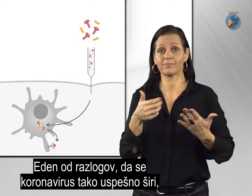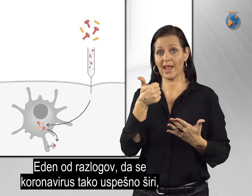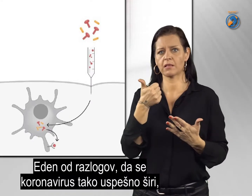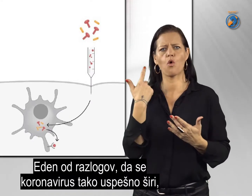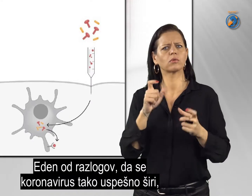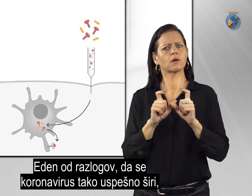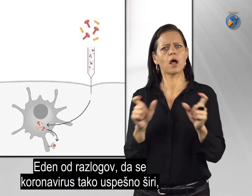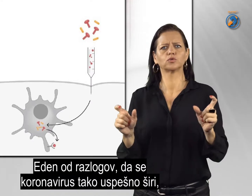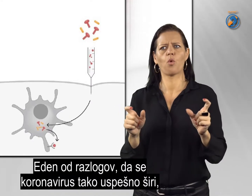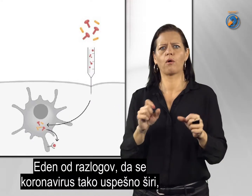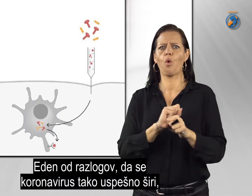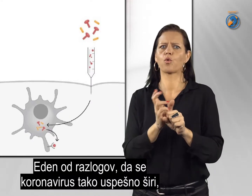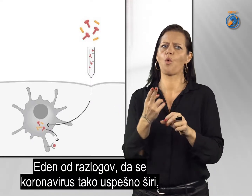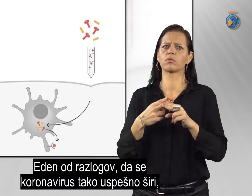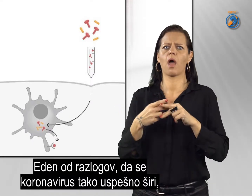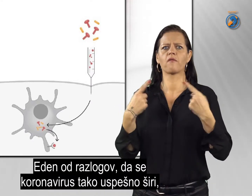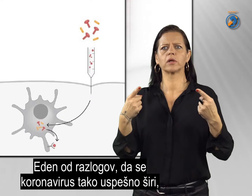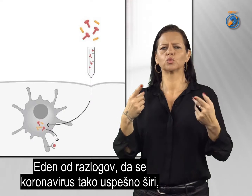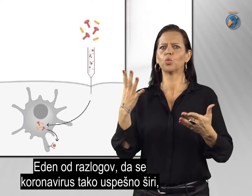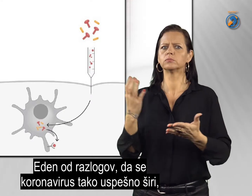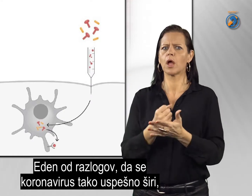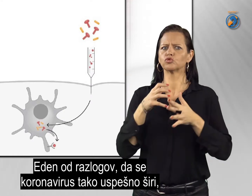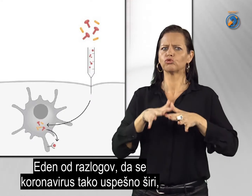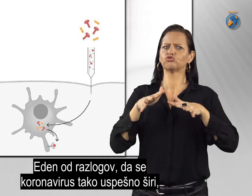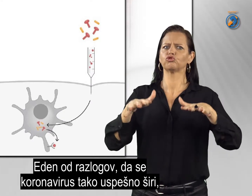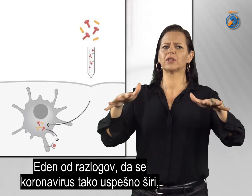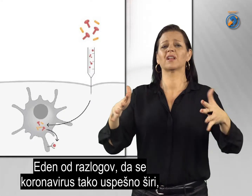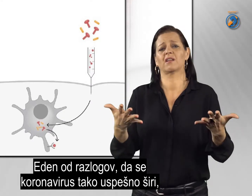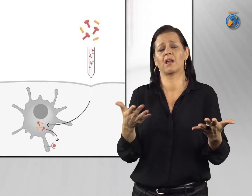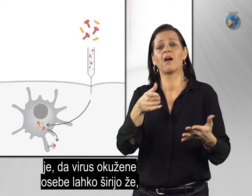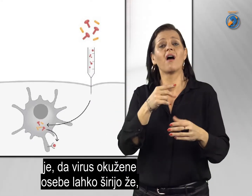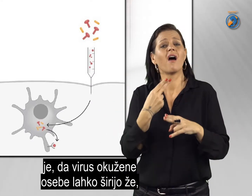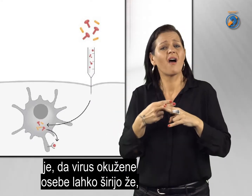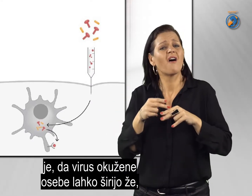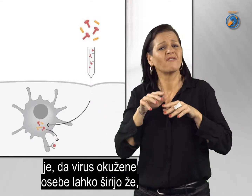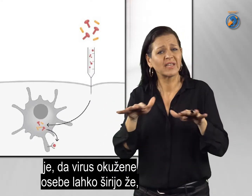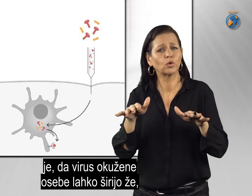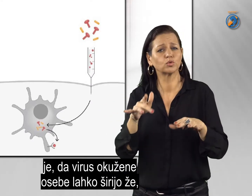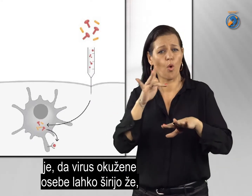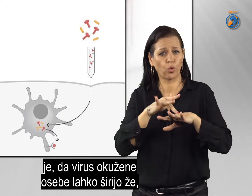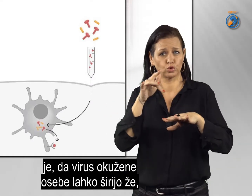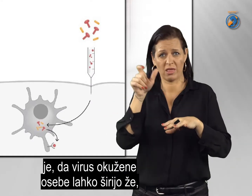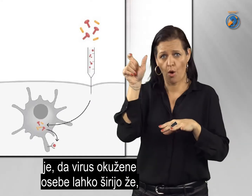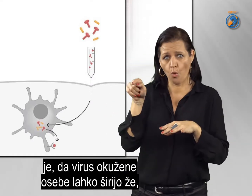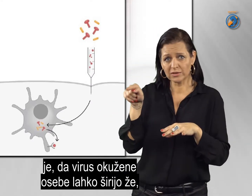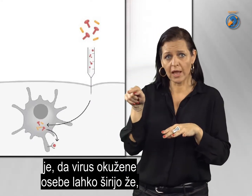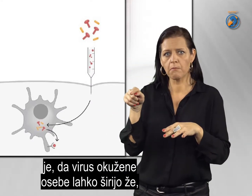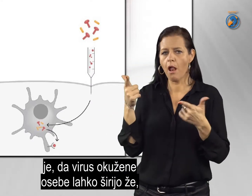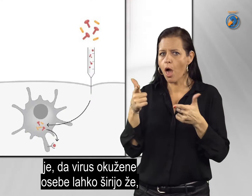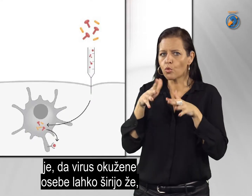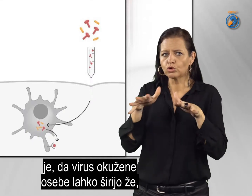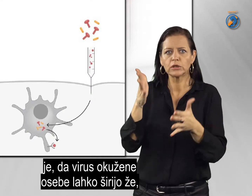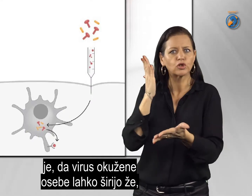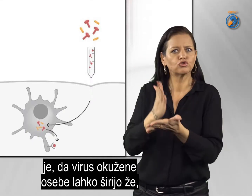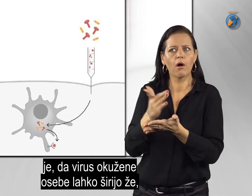Eden od razlogov, da se koronavirus tako uspešno širi, je, da virus okužene osebe lahko širijo že, ko se počutijo